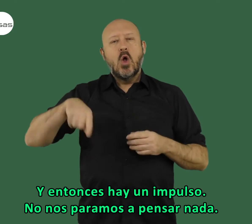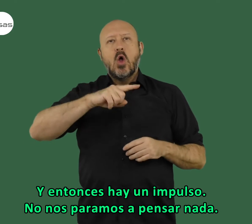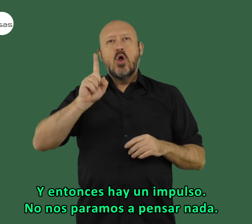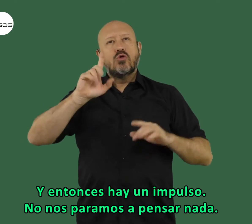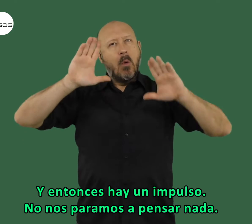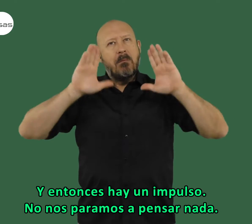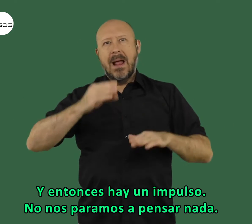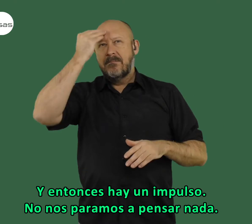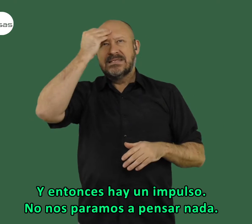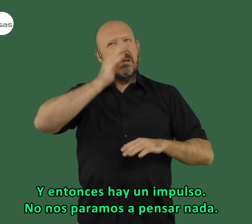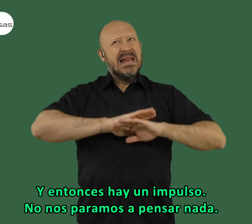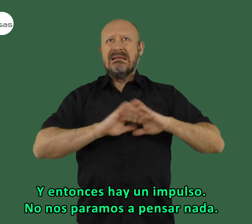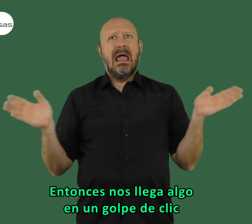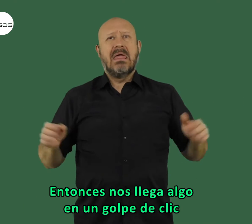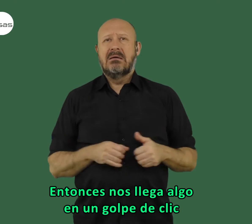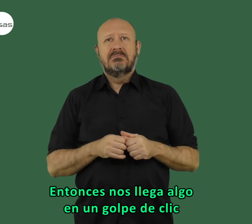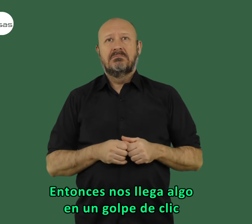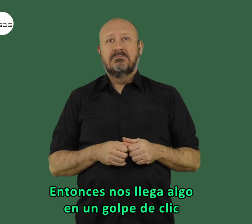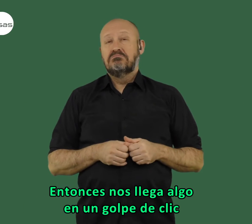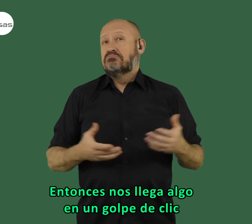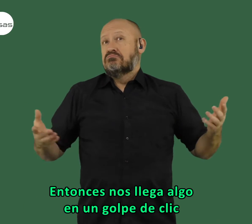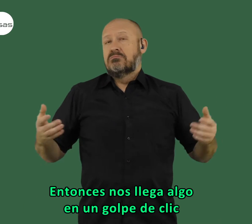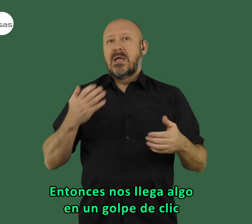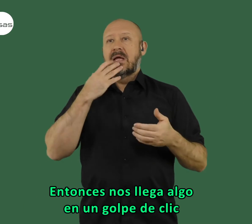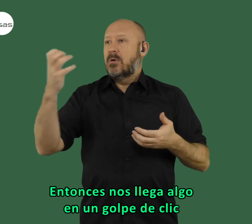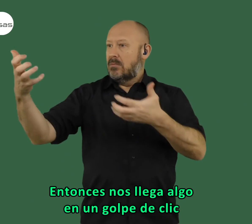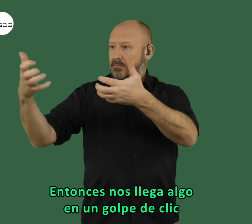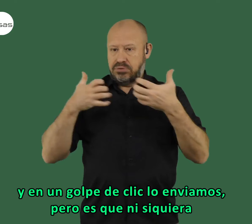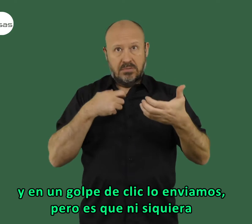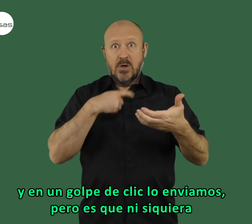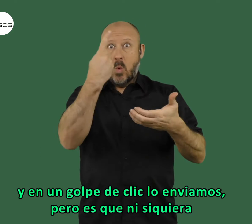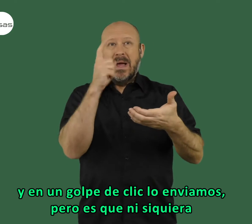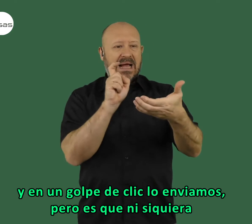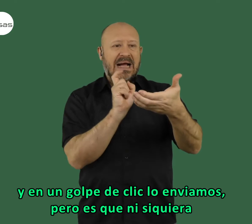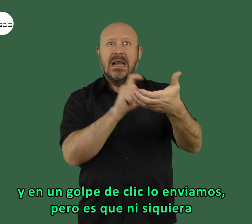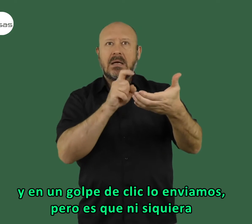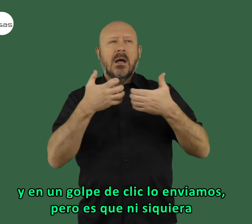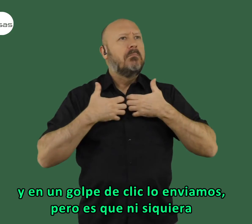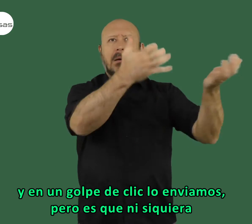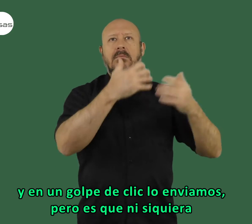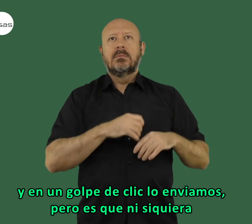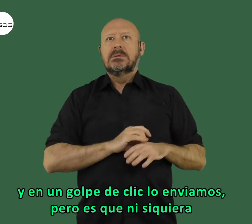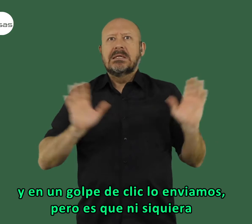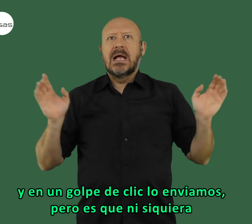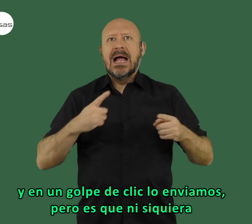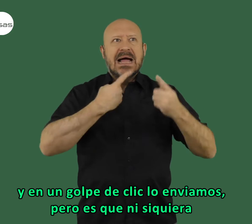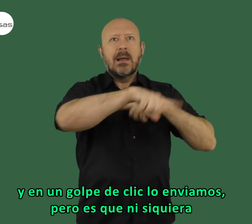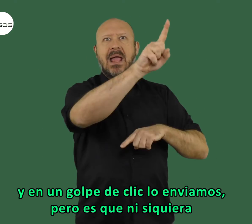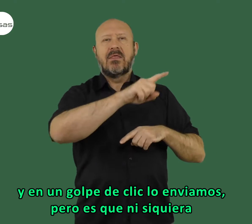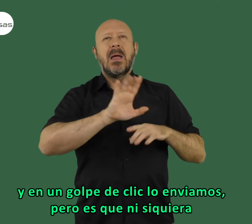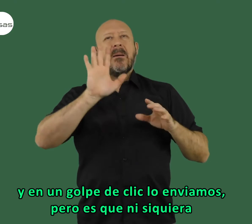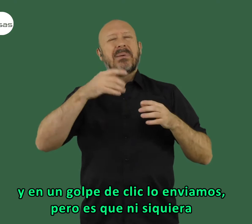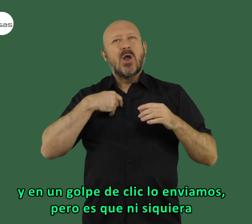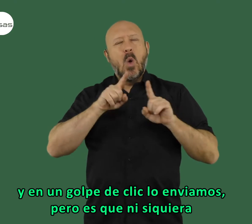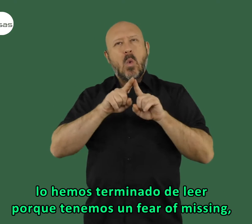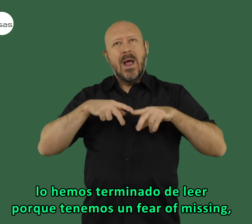nos paramos a pensar nada. Y entonces nos llega algo en un golpe de clic y en un golpe de clic lo enviamos, pero es